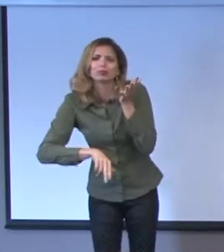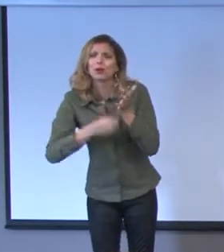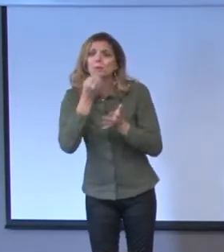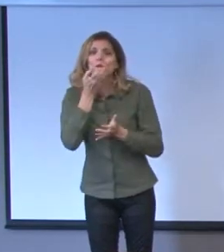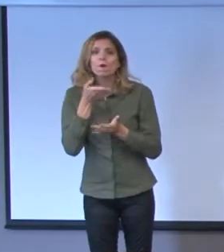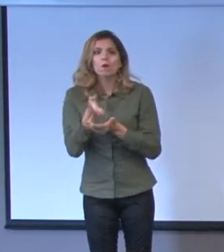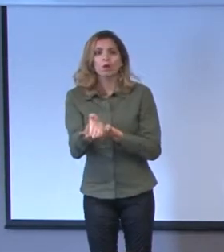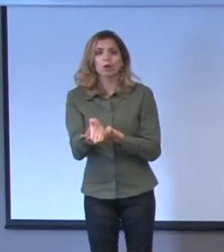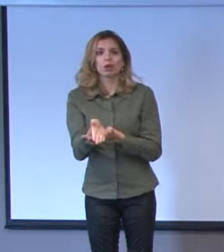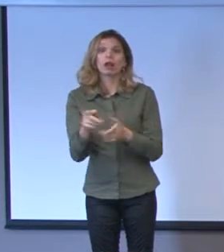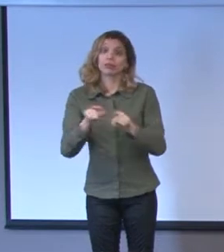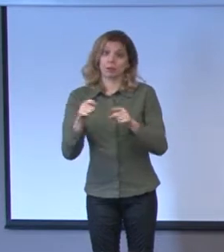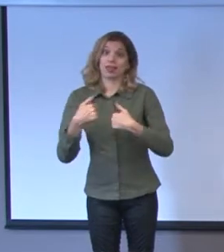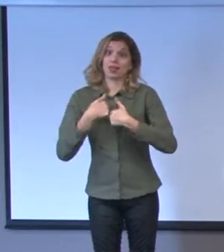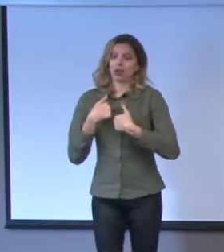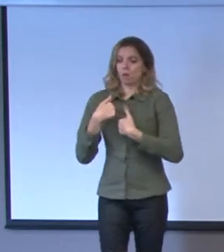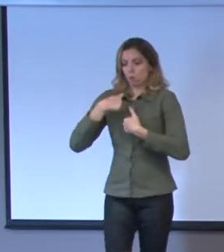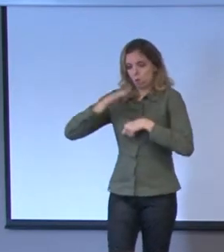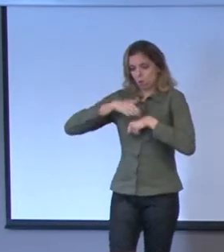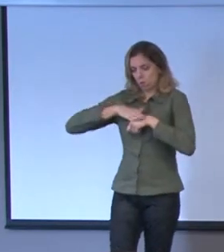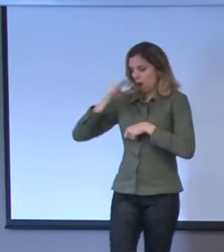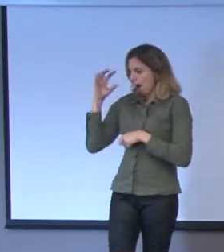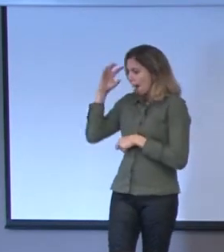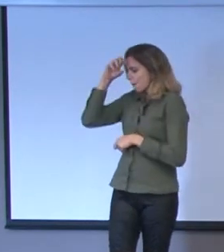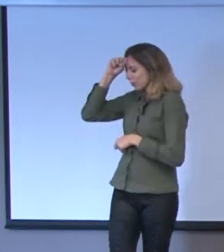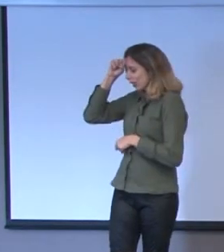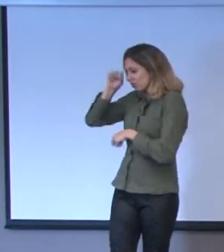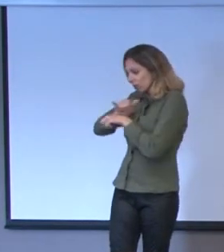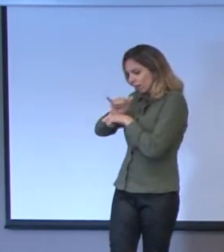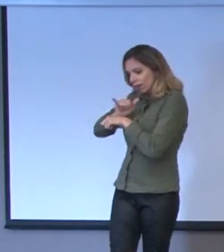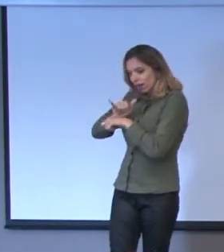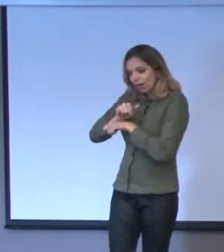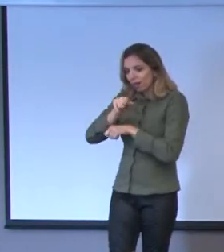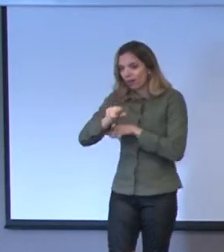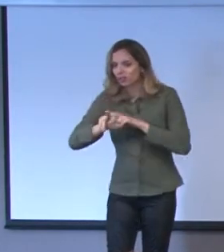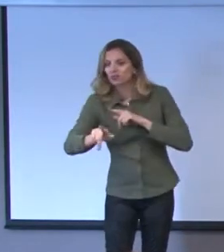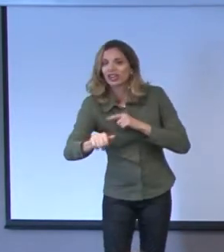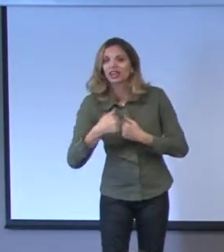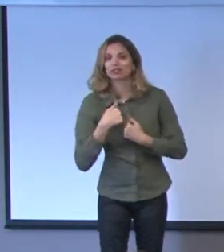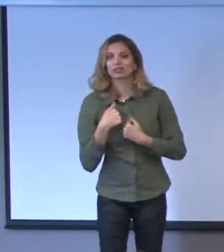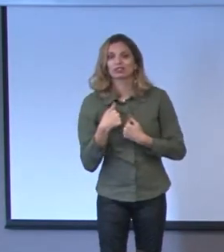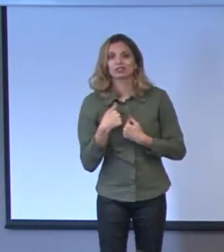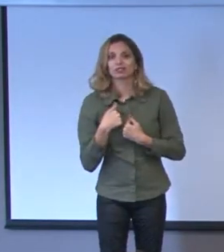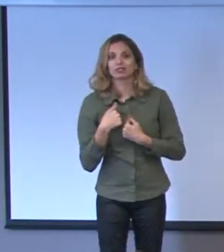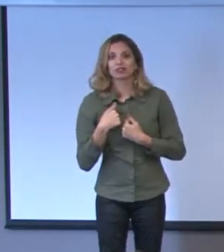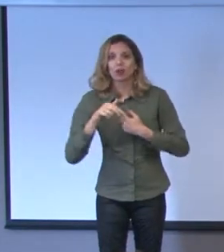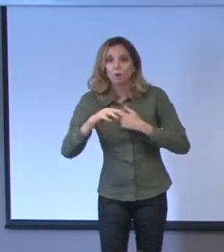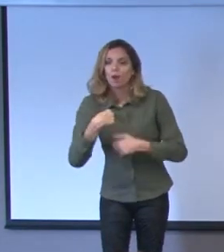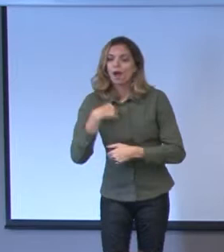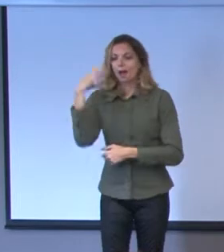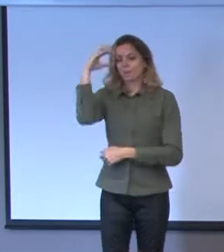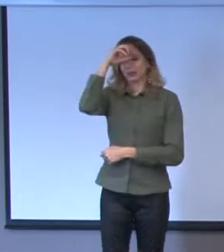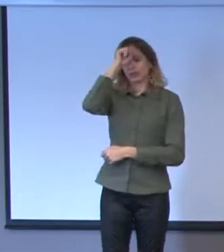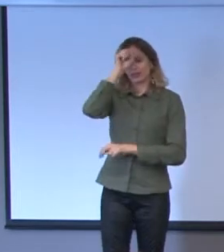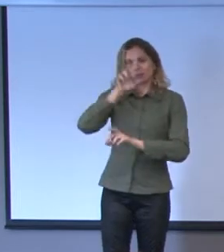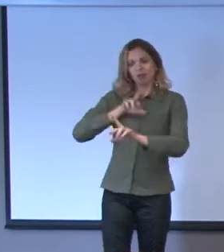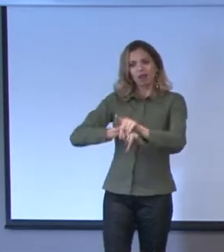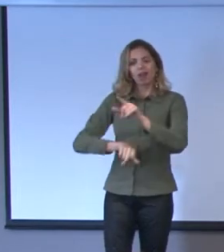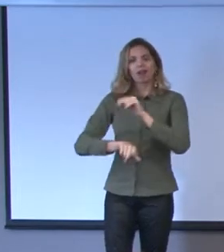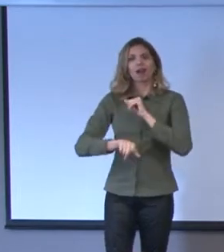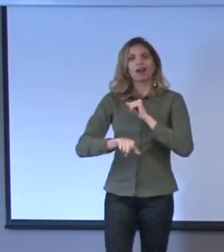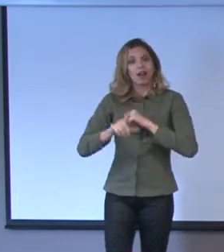é o que você aprende mesmo com a diferença do outro, né? As características de um ser que foge aí